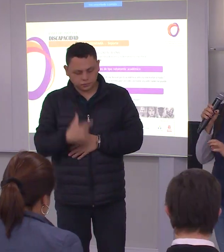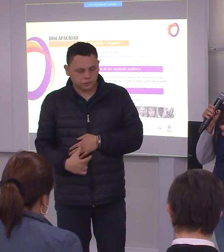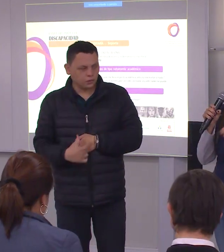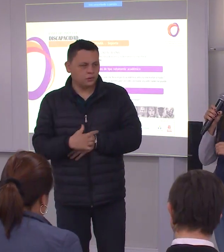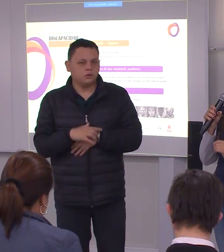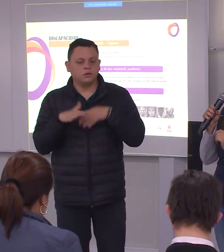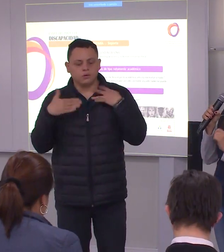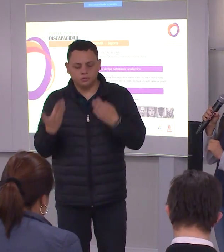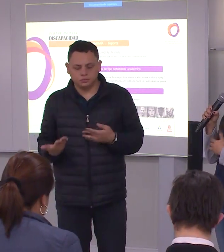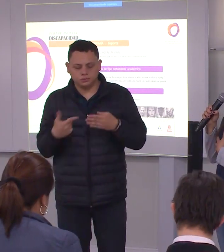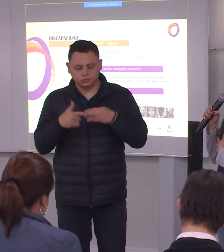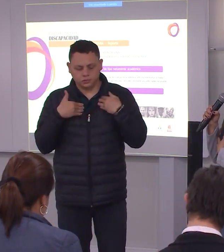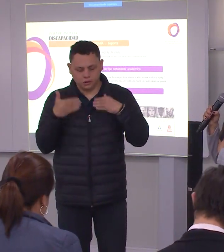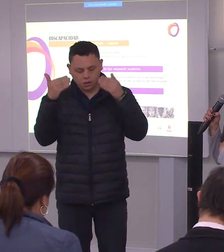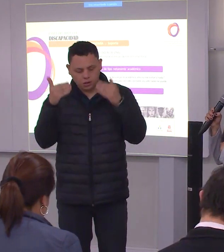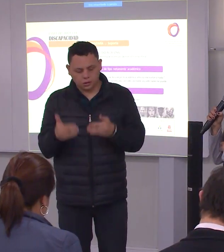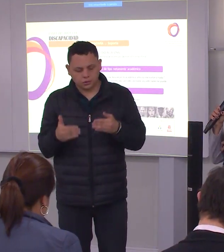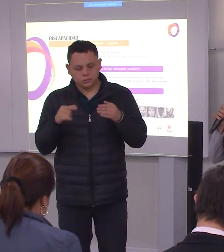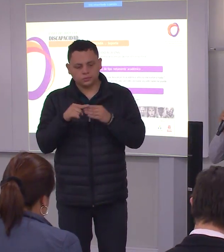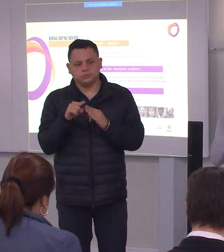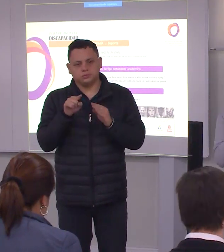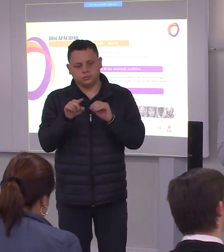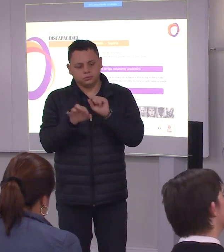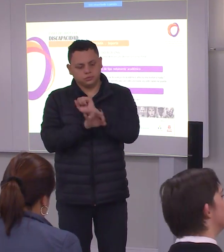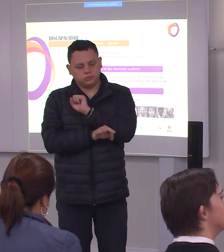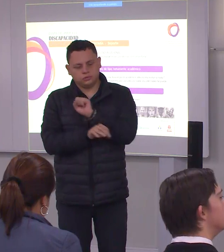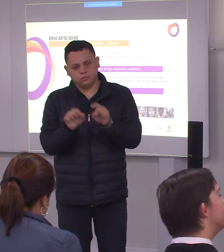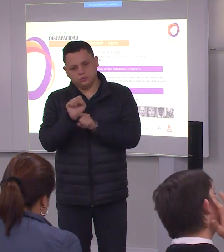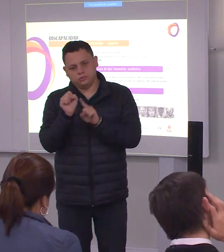frente a la discapacidad psicosocial